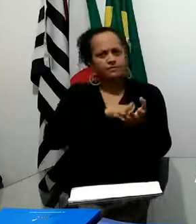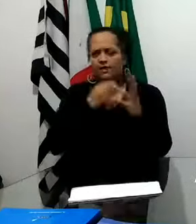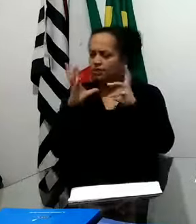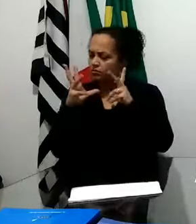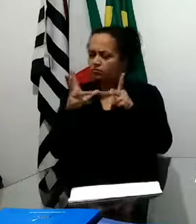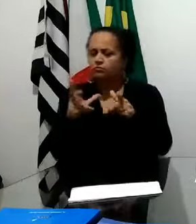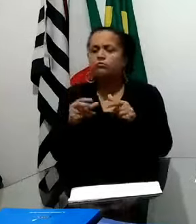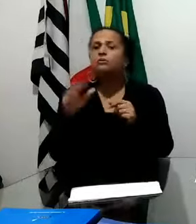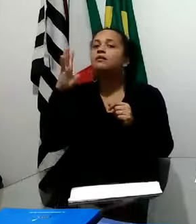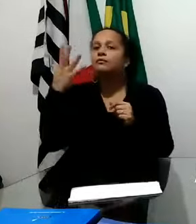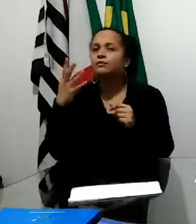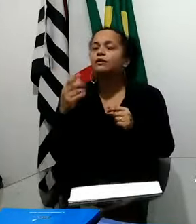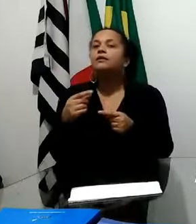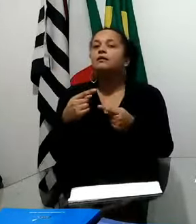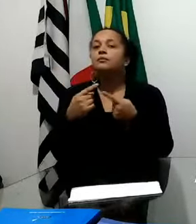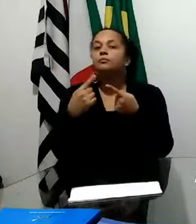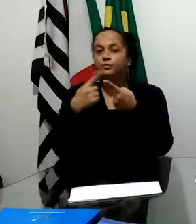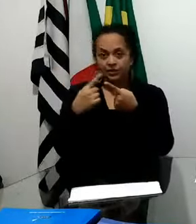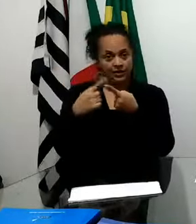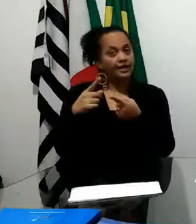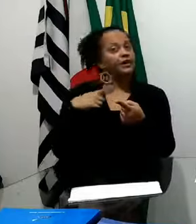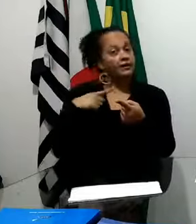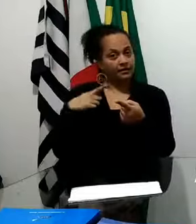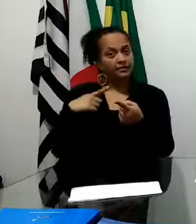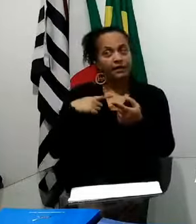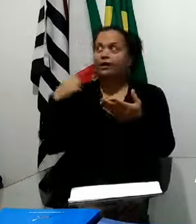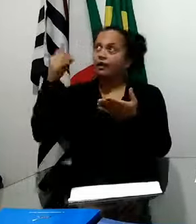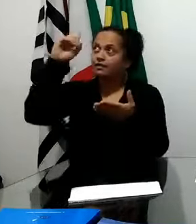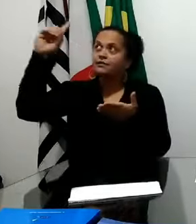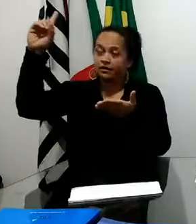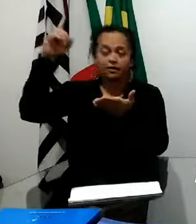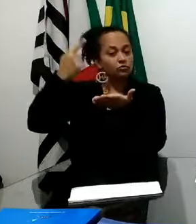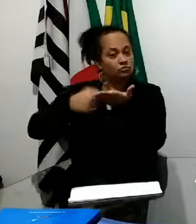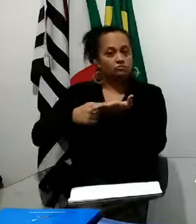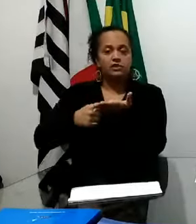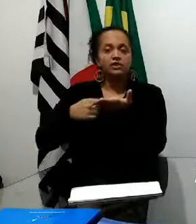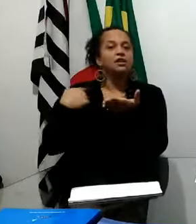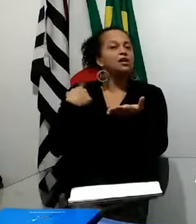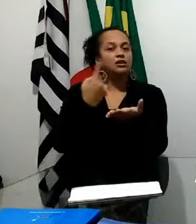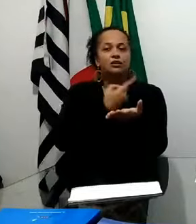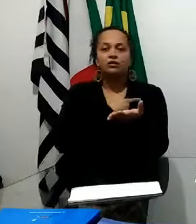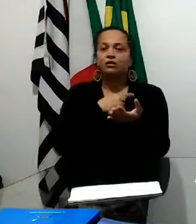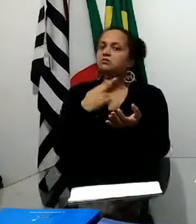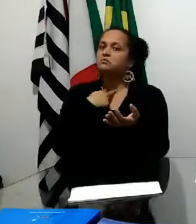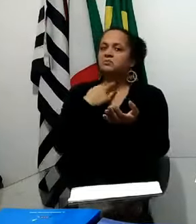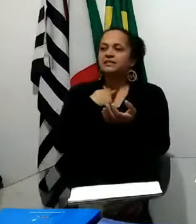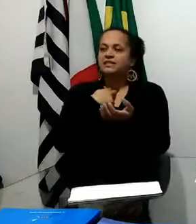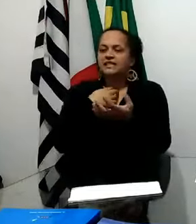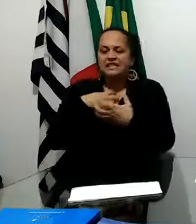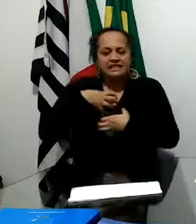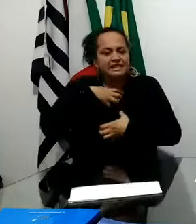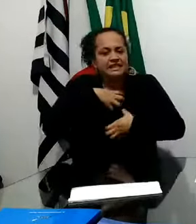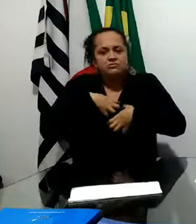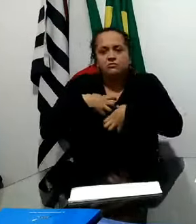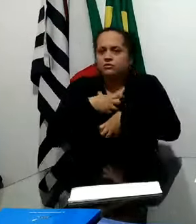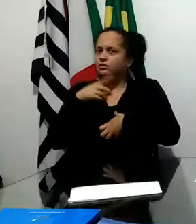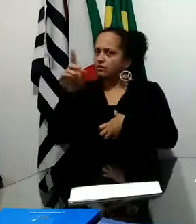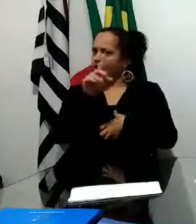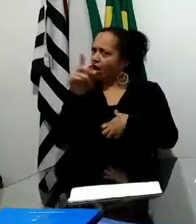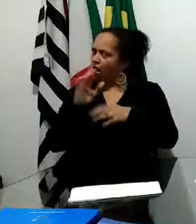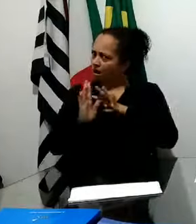mas existe um propósito divino. E que a gente não pode se afligir diante dessas diversidades. É como o Edivan falou,